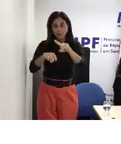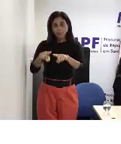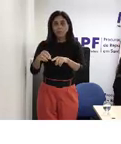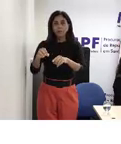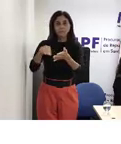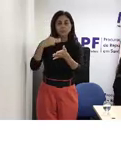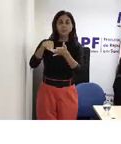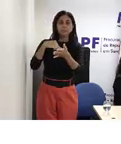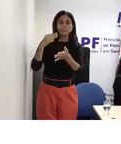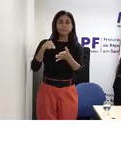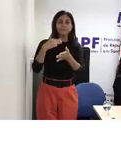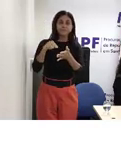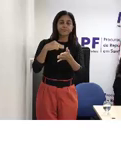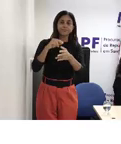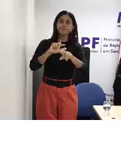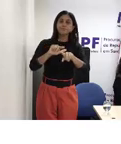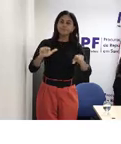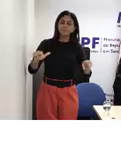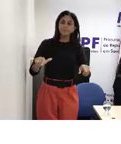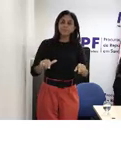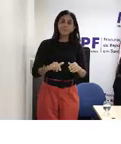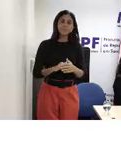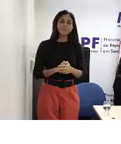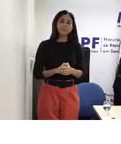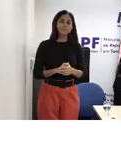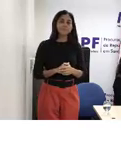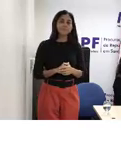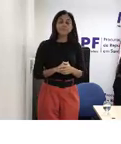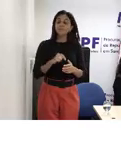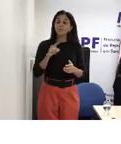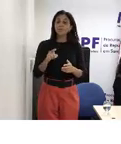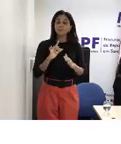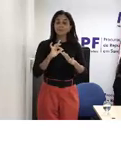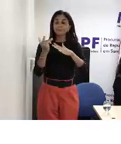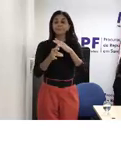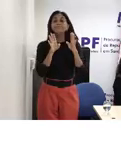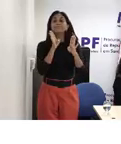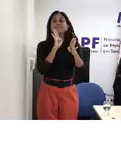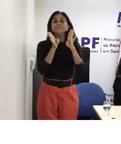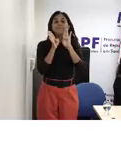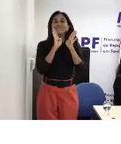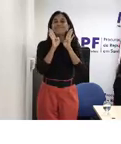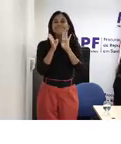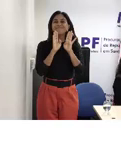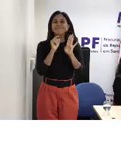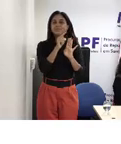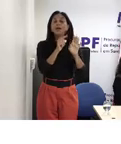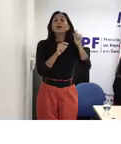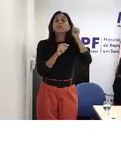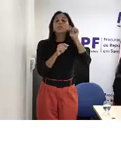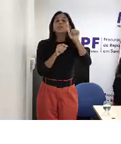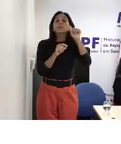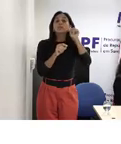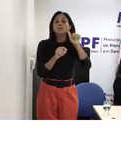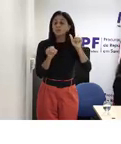relatou que recebeu uma solicitação de amizade no Facebook de uma mulher e aceitou ou seja